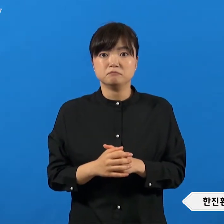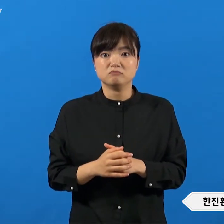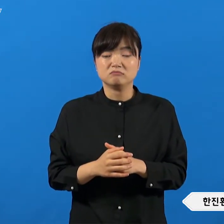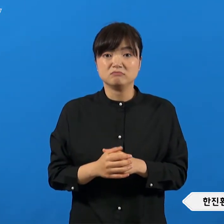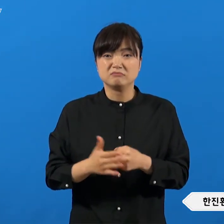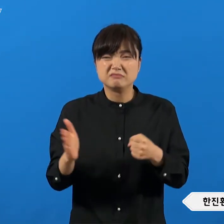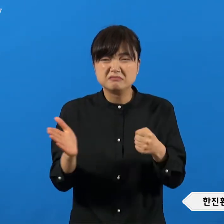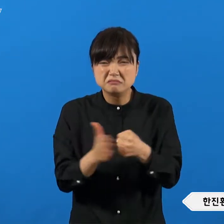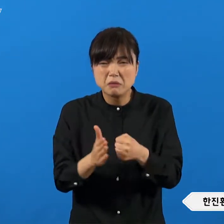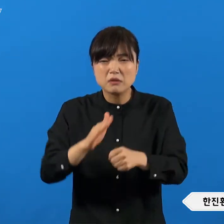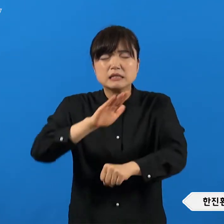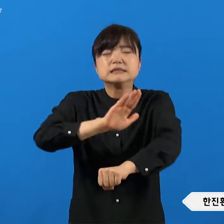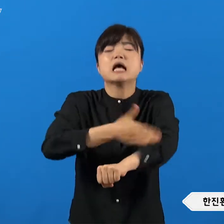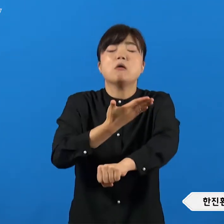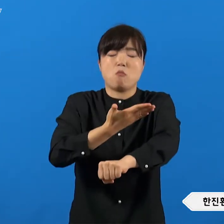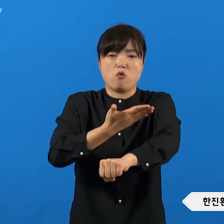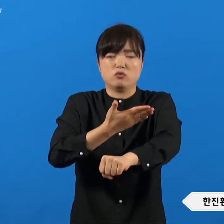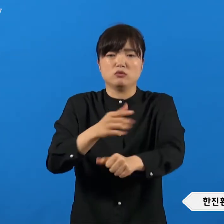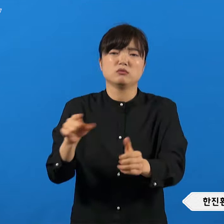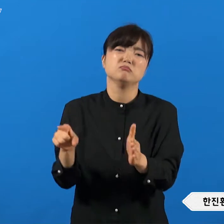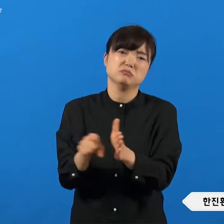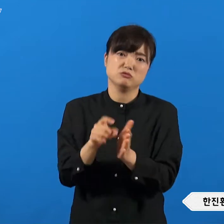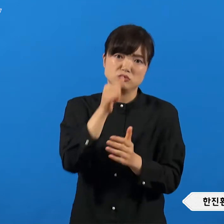그러니까 얼마나 잘못된 것입니까?